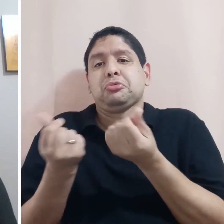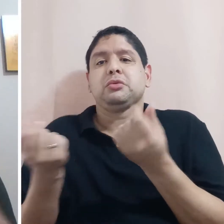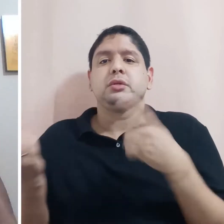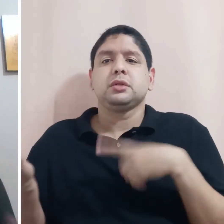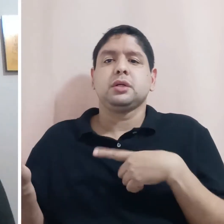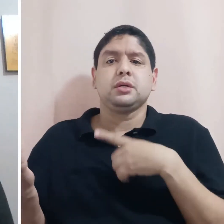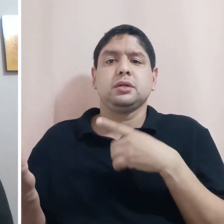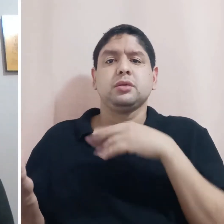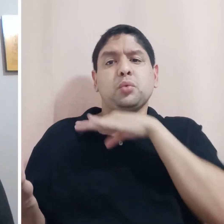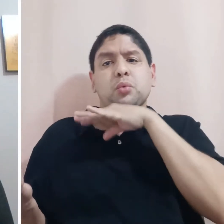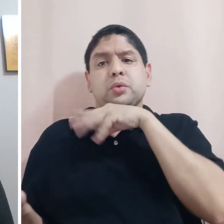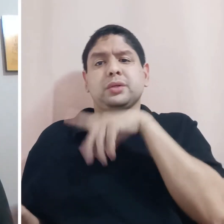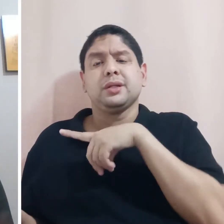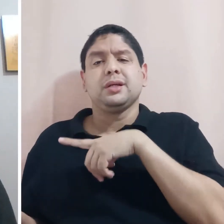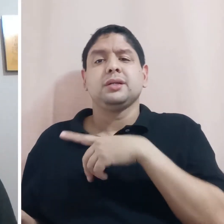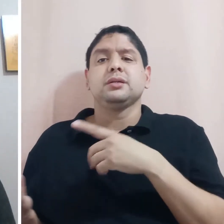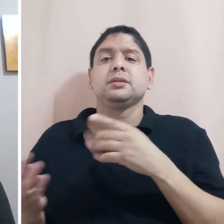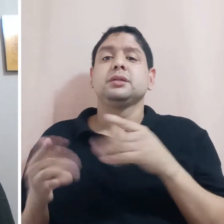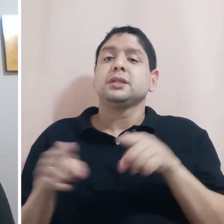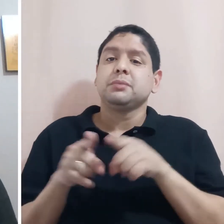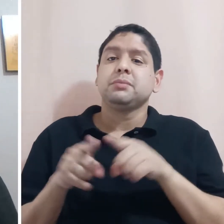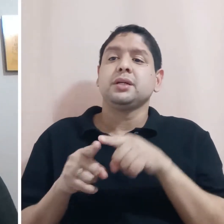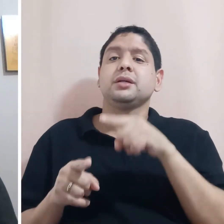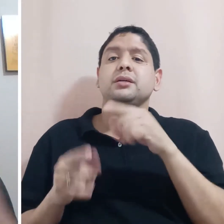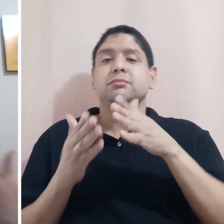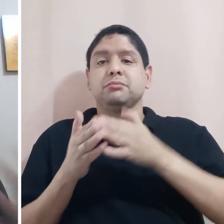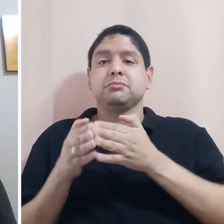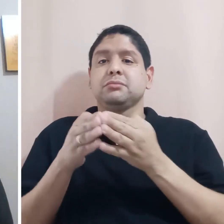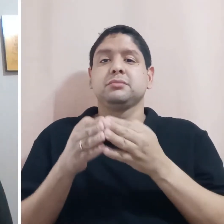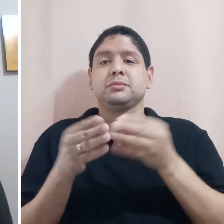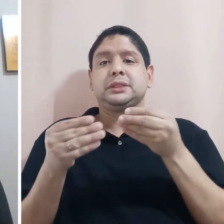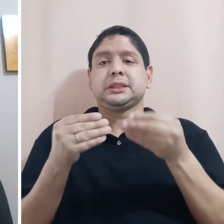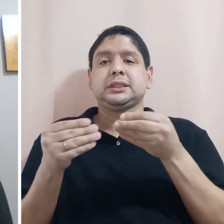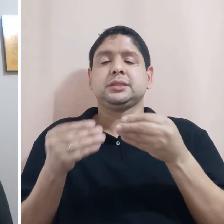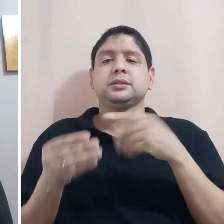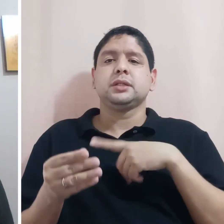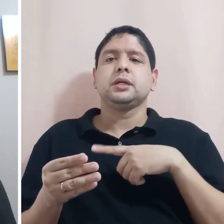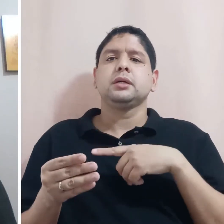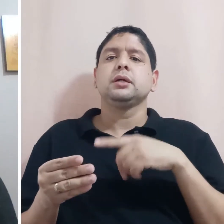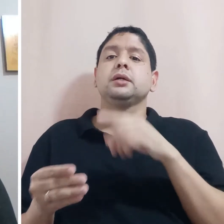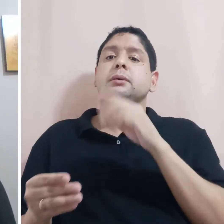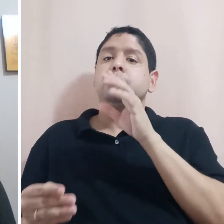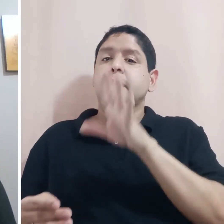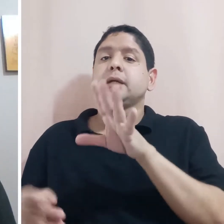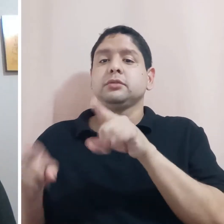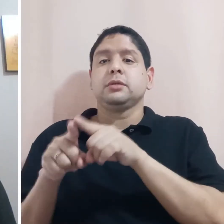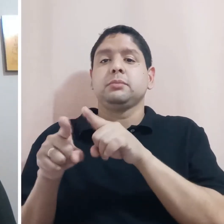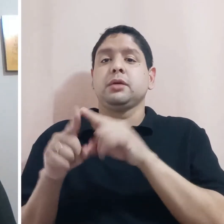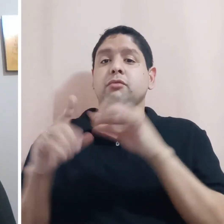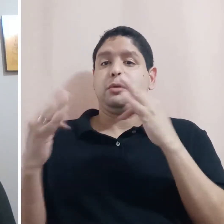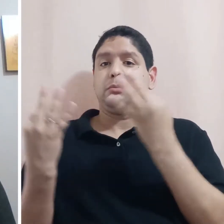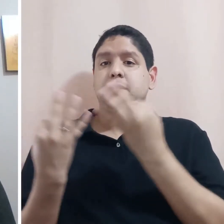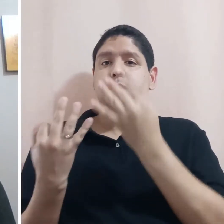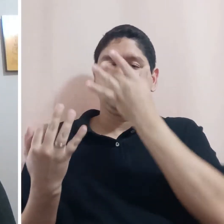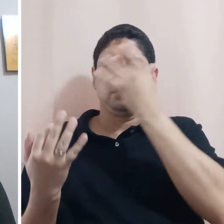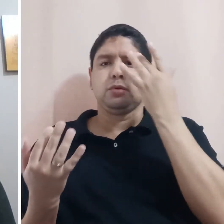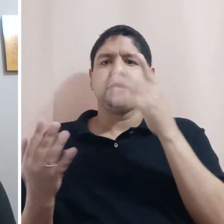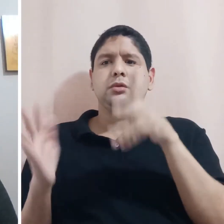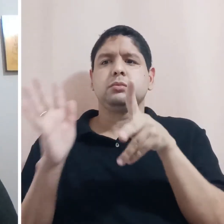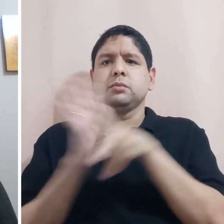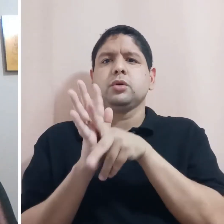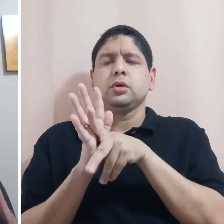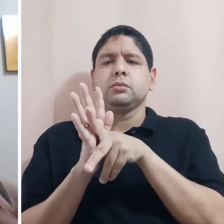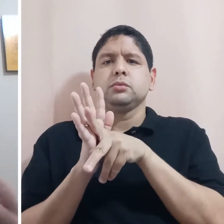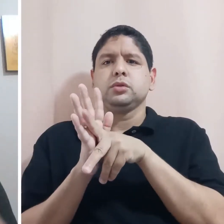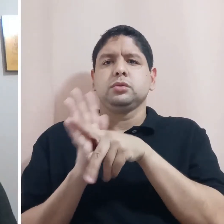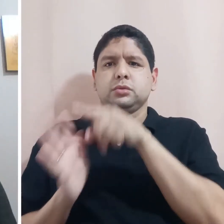acabava estragando, né, com o passar do tempo. Enfim, eram viagens tão perigosas, né, que as famílias dos marinheiros,